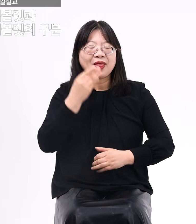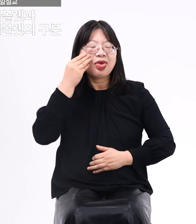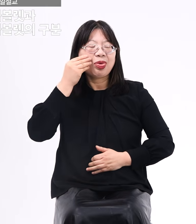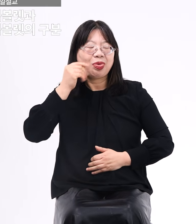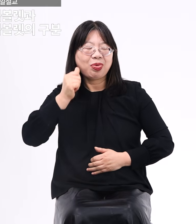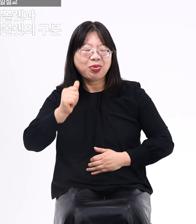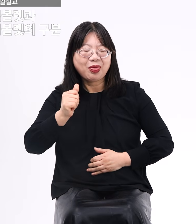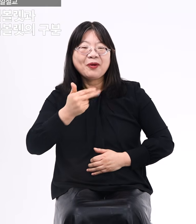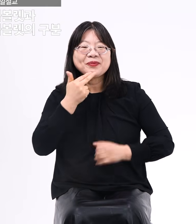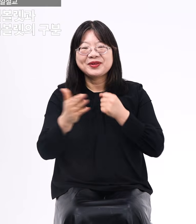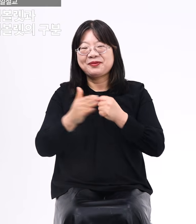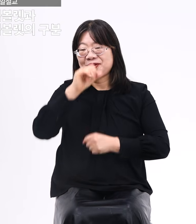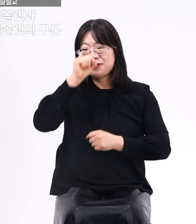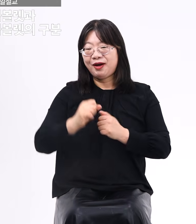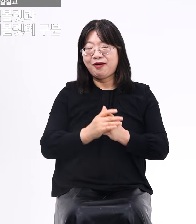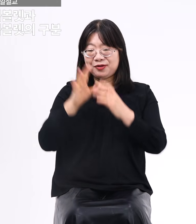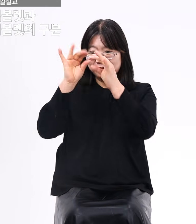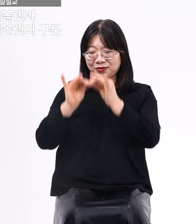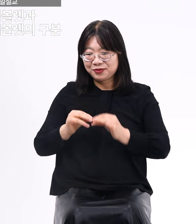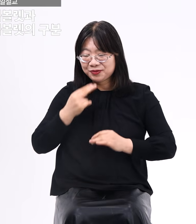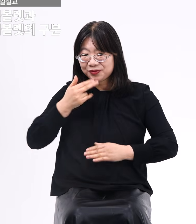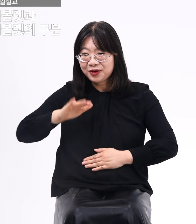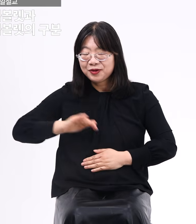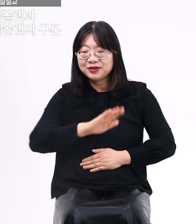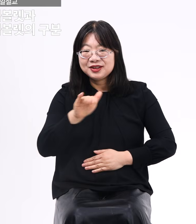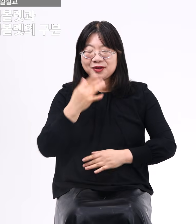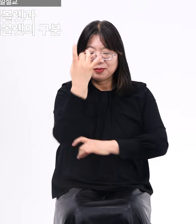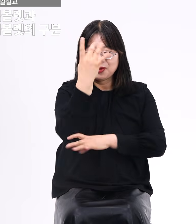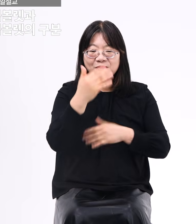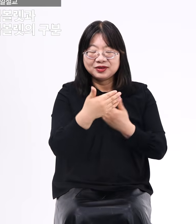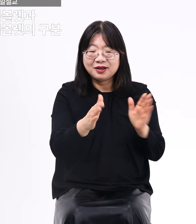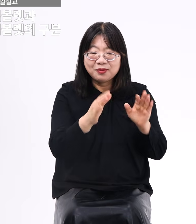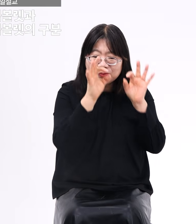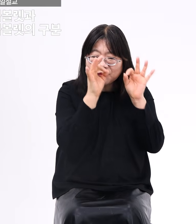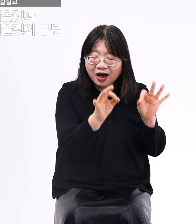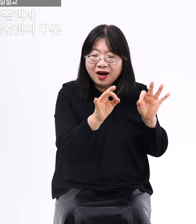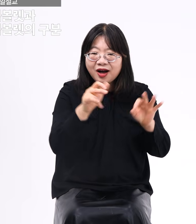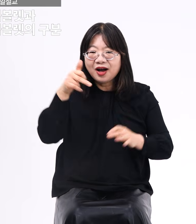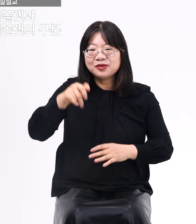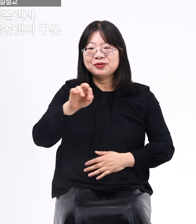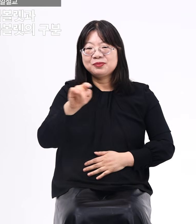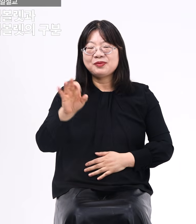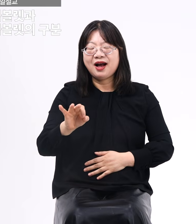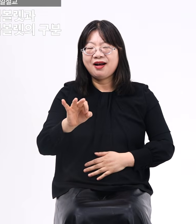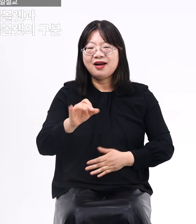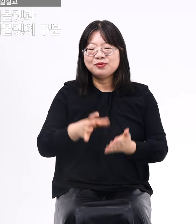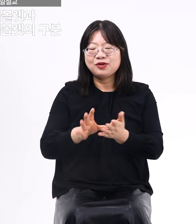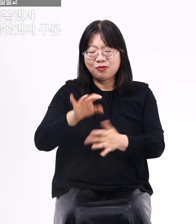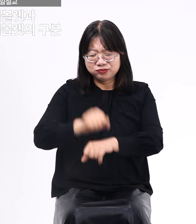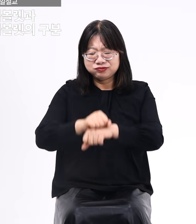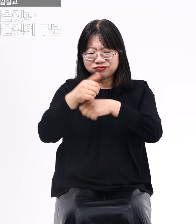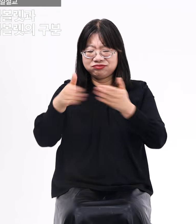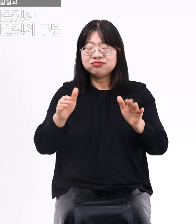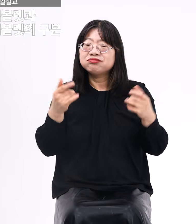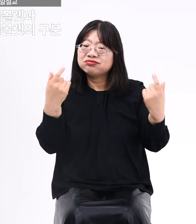동의를 안 하시는데 우린 본당부터 쿠팡 창고 같잖아요. 응?